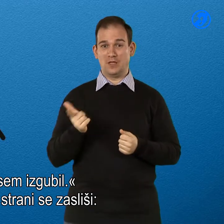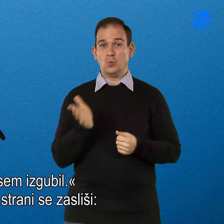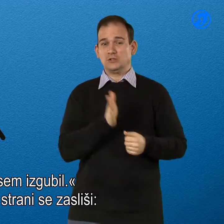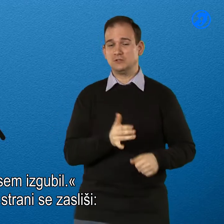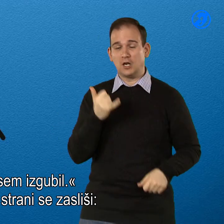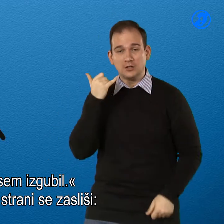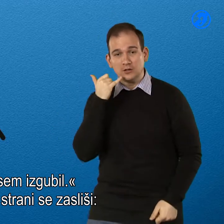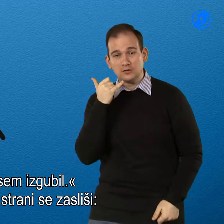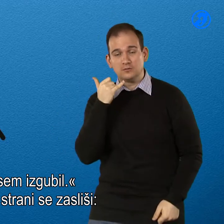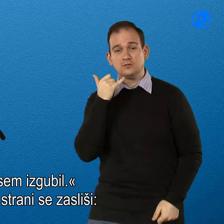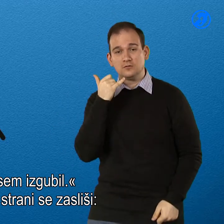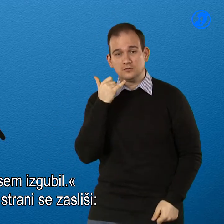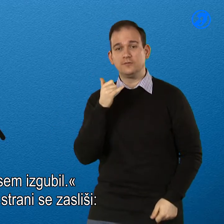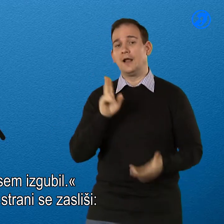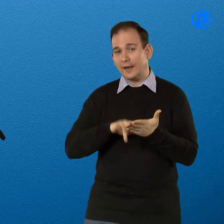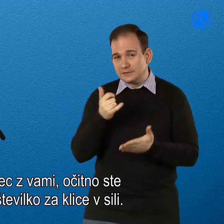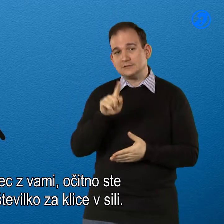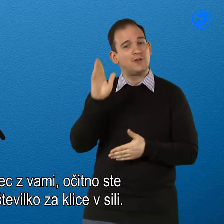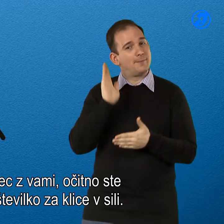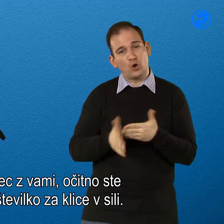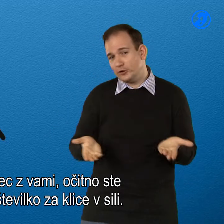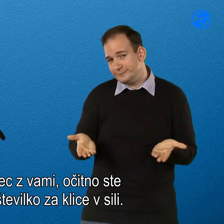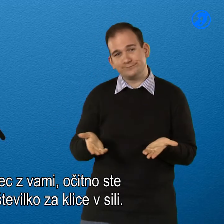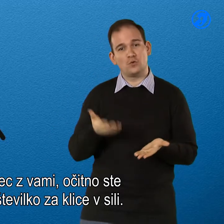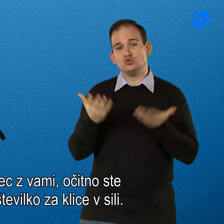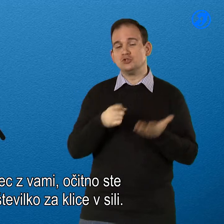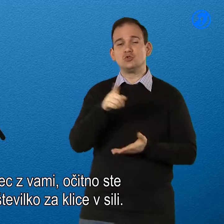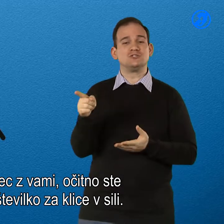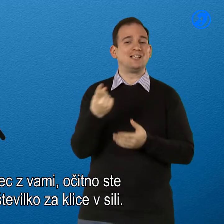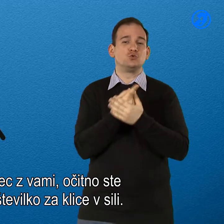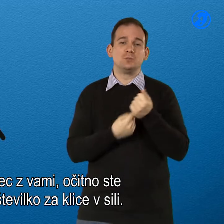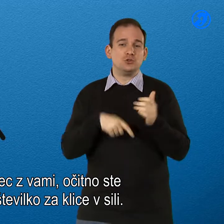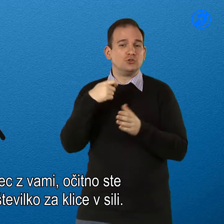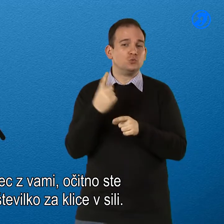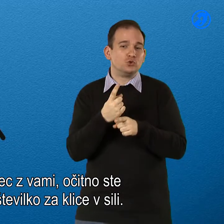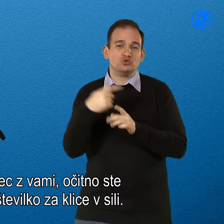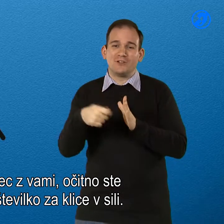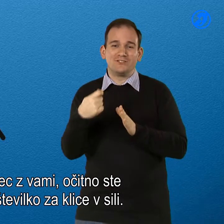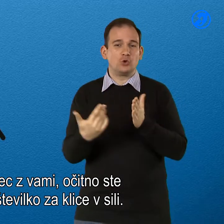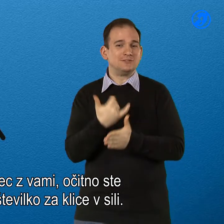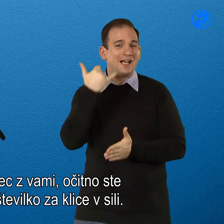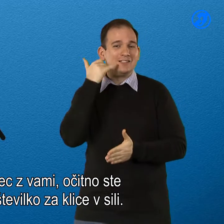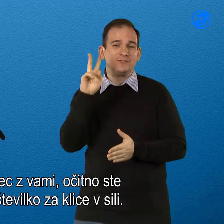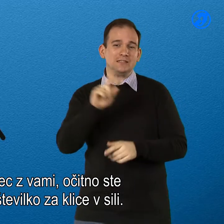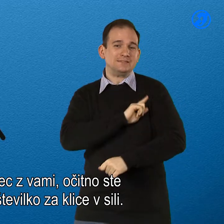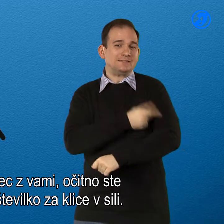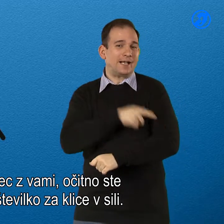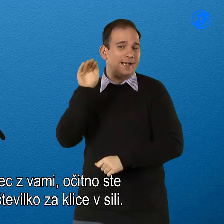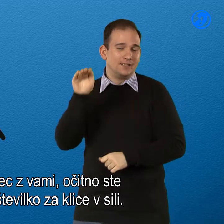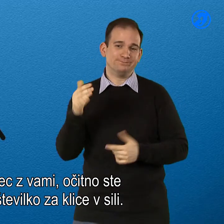Z druge strani se zasliši: "Res je konec z vami. Očitno ste izgubili tudi številko za klice v sili.